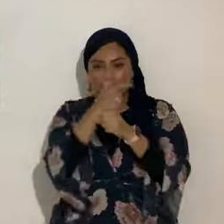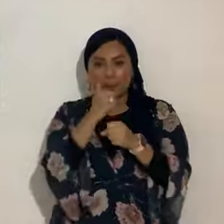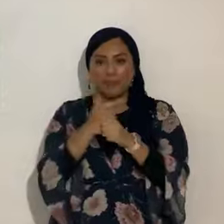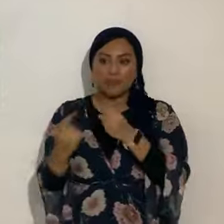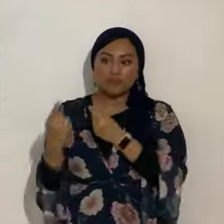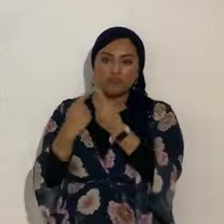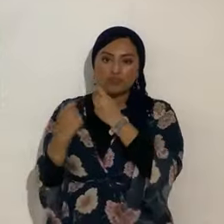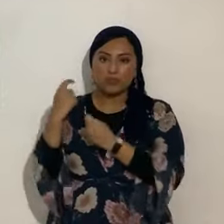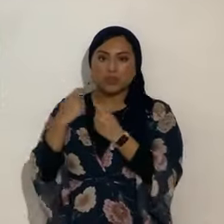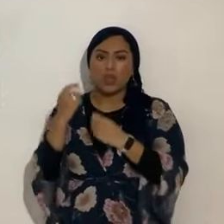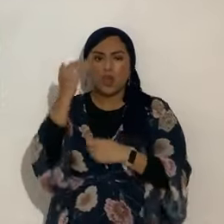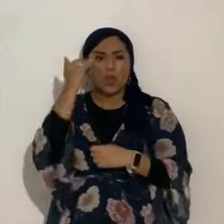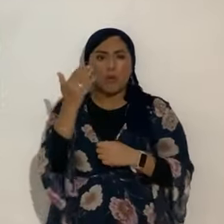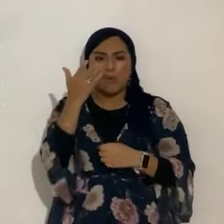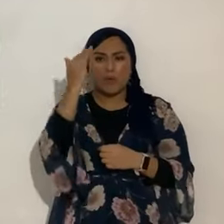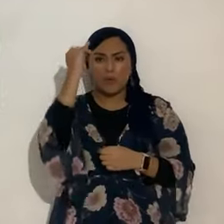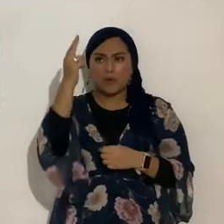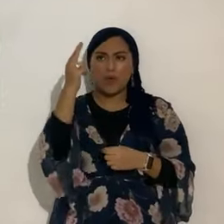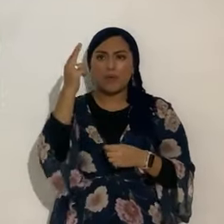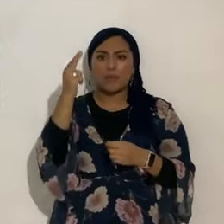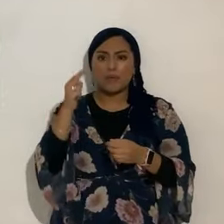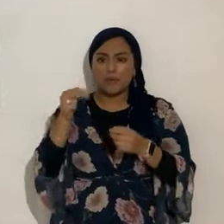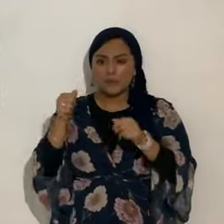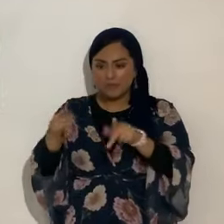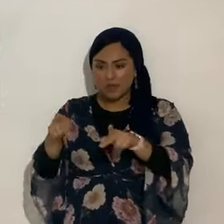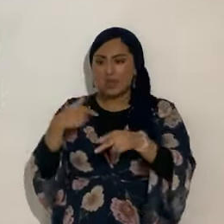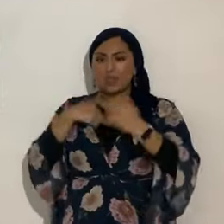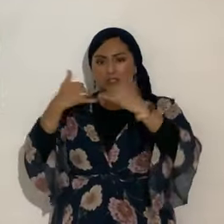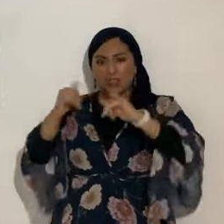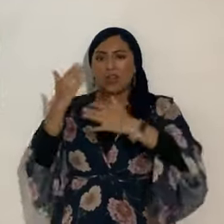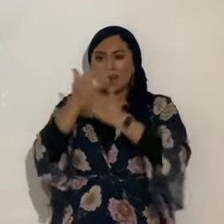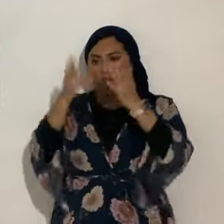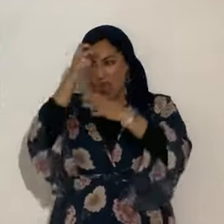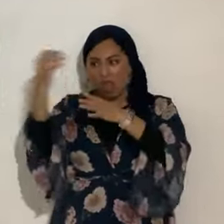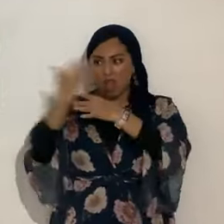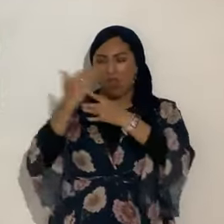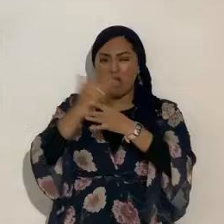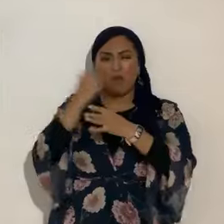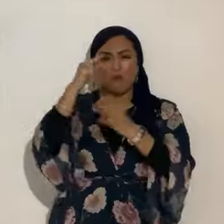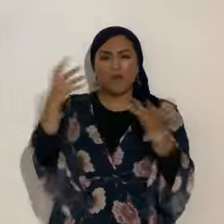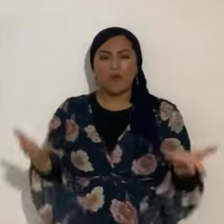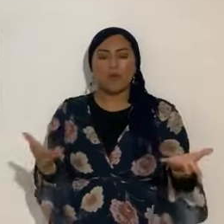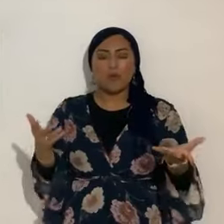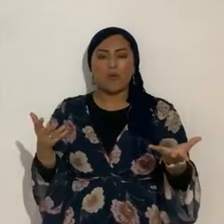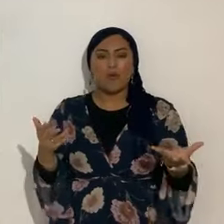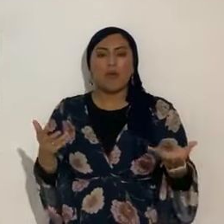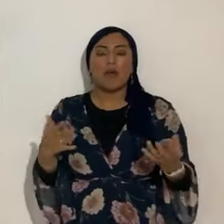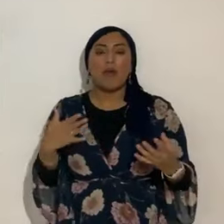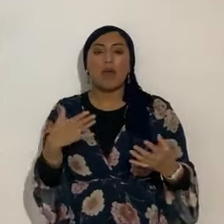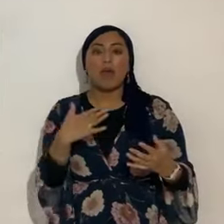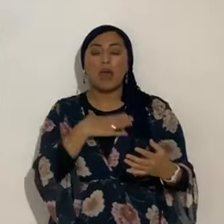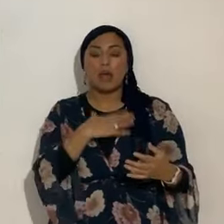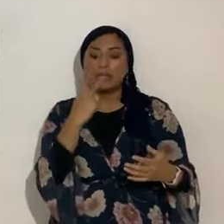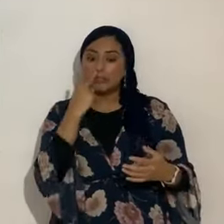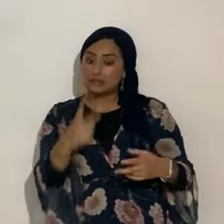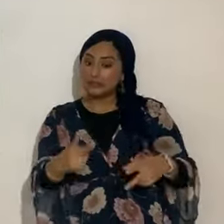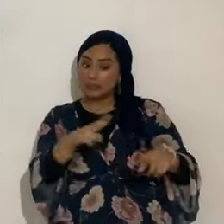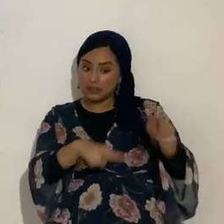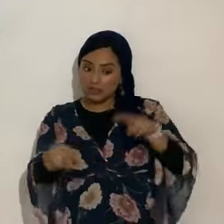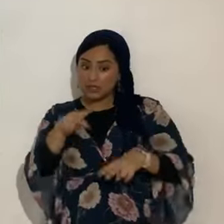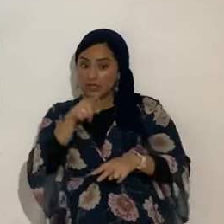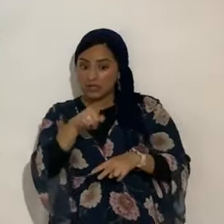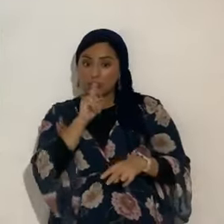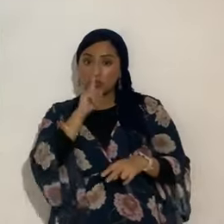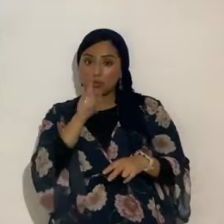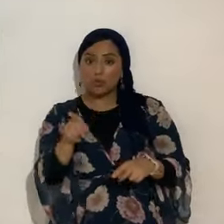hermanas. ¿Por qué el Eterno permite que yo siga teniendo eso, Roe? Bueno, entonces yo tengo que actuar ver si realmente ya es